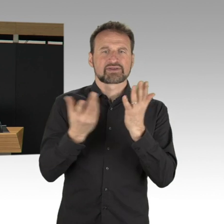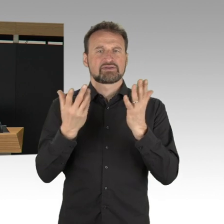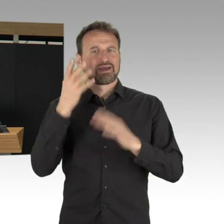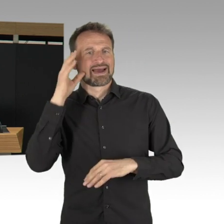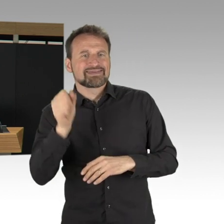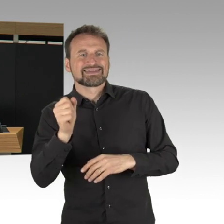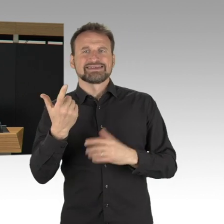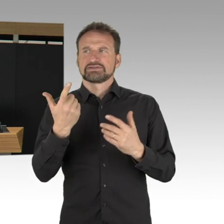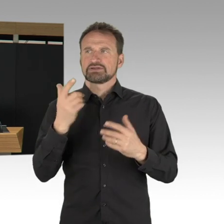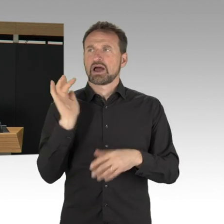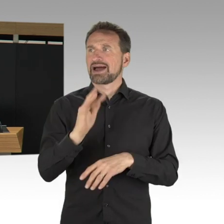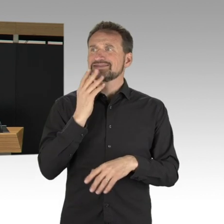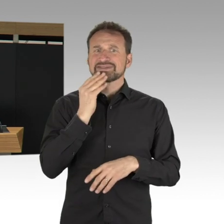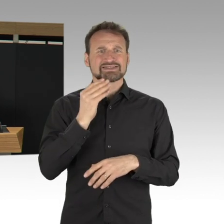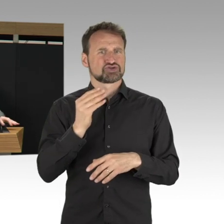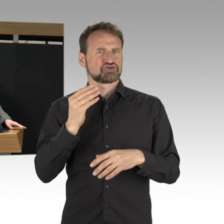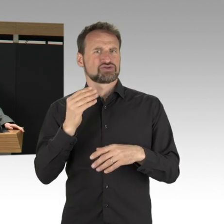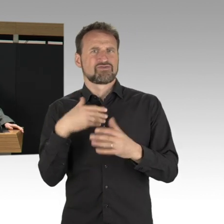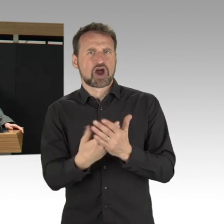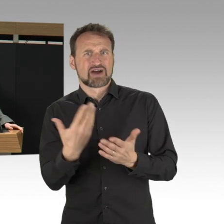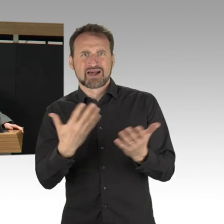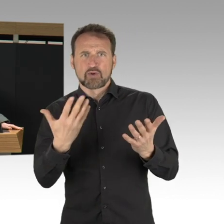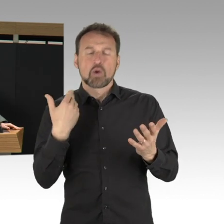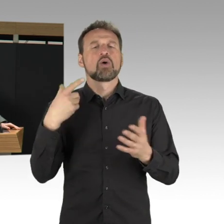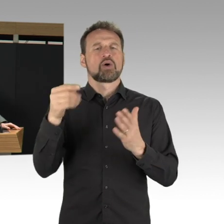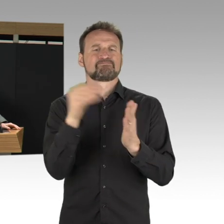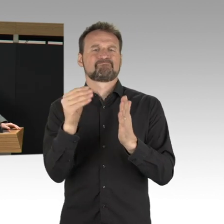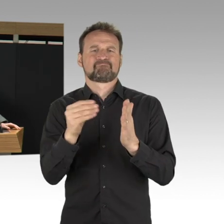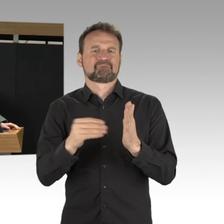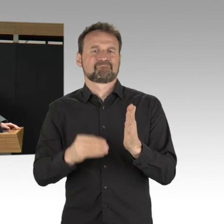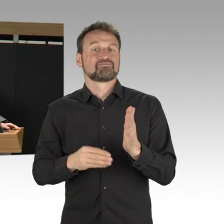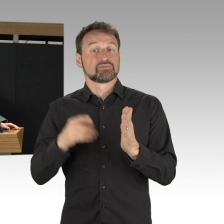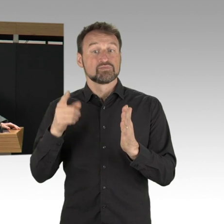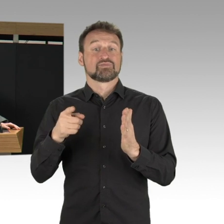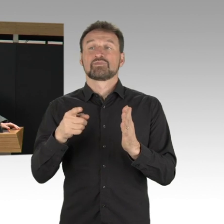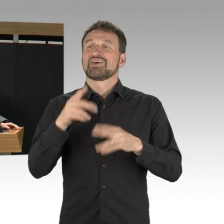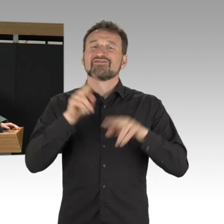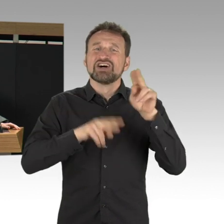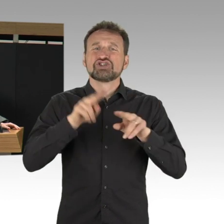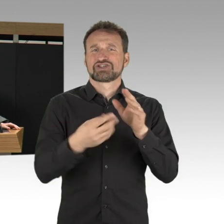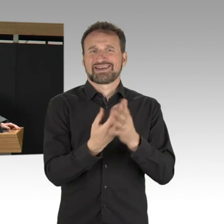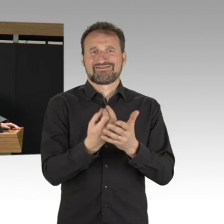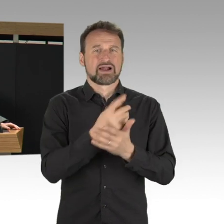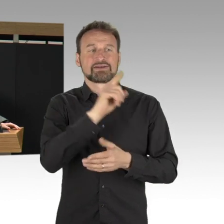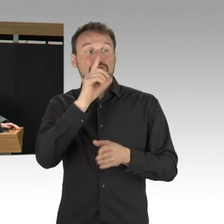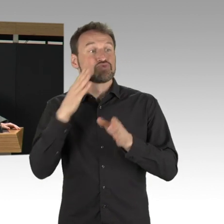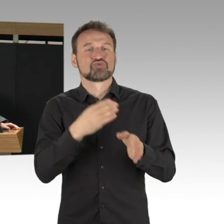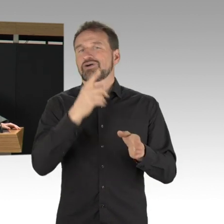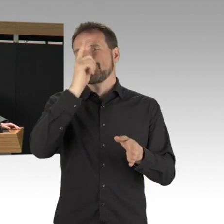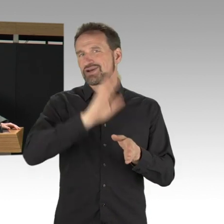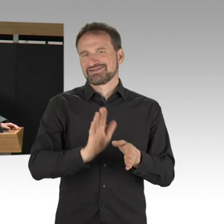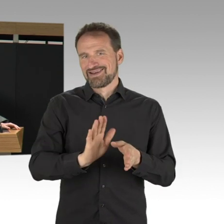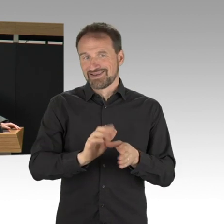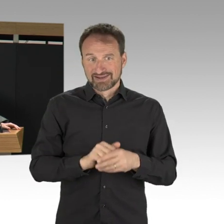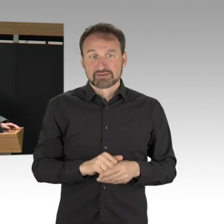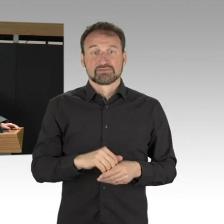Straftat und nicht jedes Opfer einer Straftat geht auch zur Polizei. Eine der tragenden Säulen des Landeskonzeptes